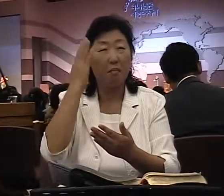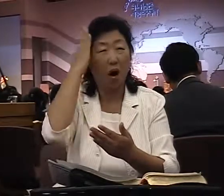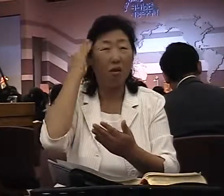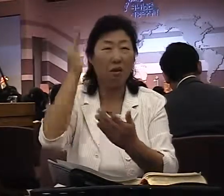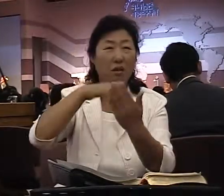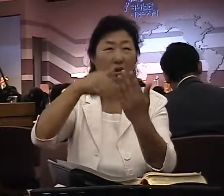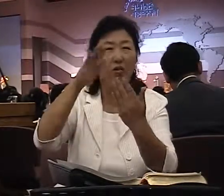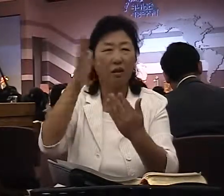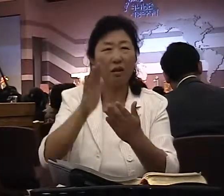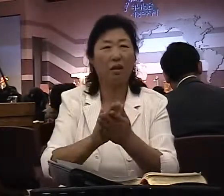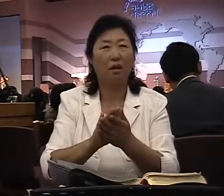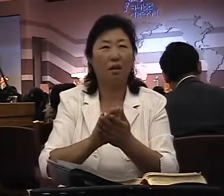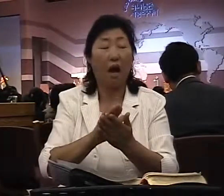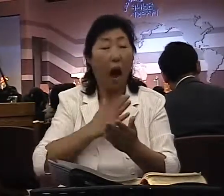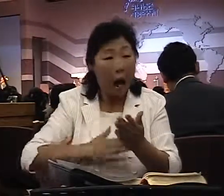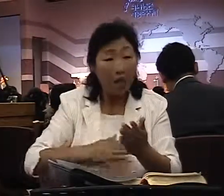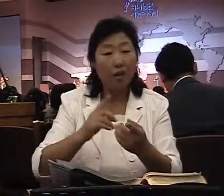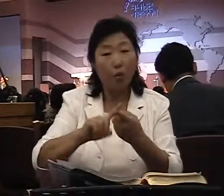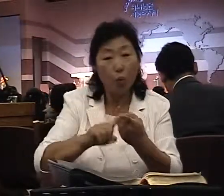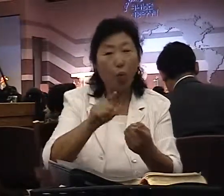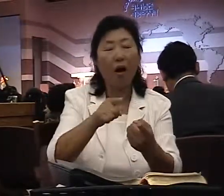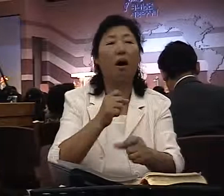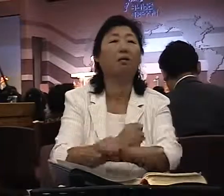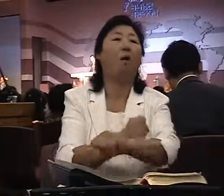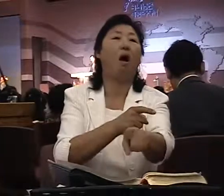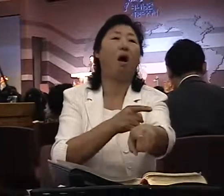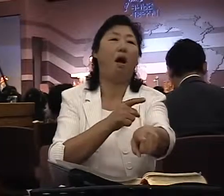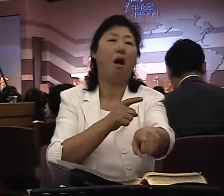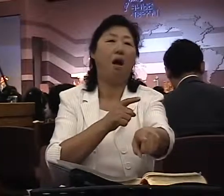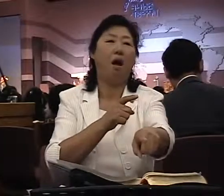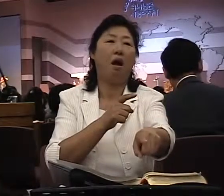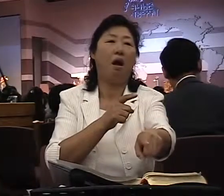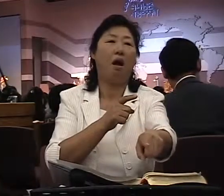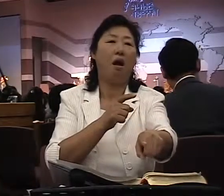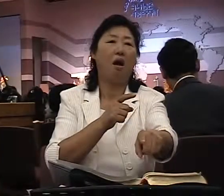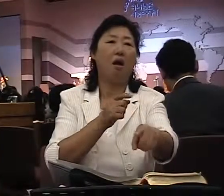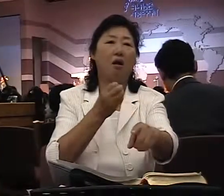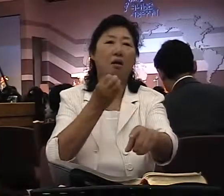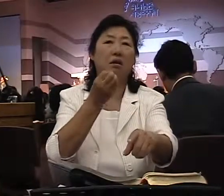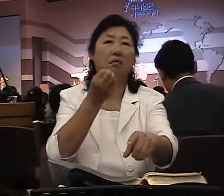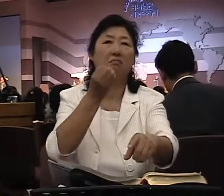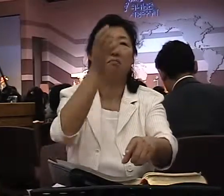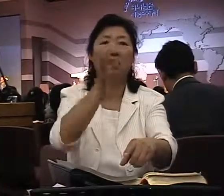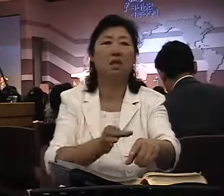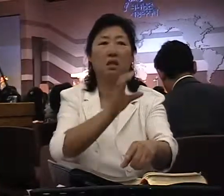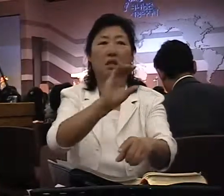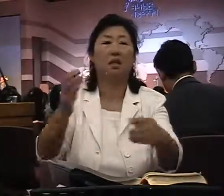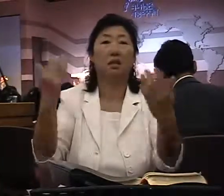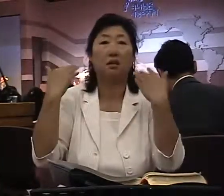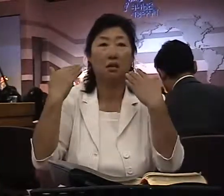신학교 다닐 때 어느 한 신학생이 가정을 떠나 다른 여자와 살림을 차리기